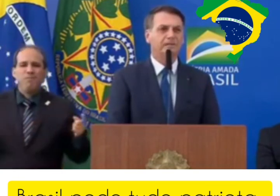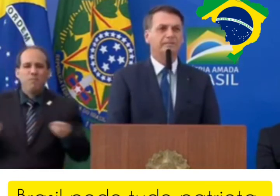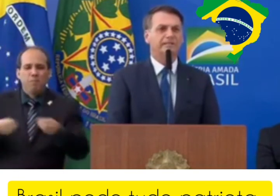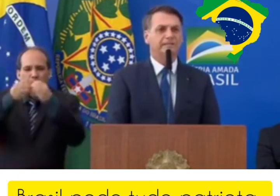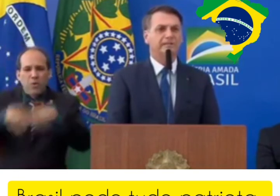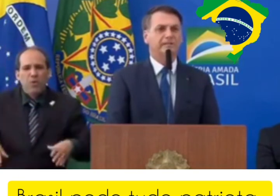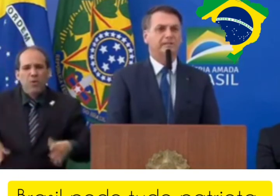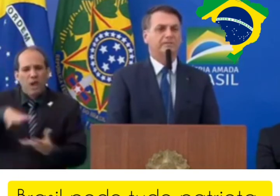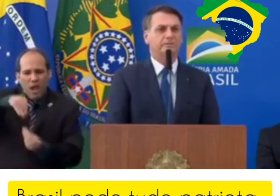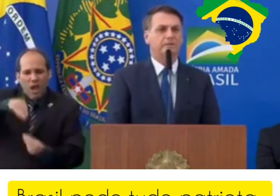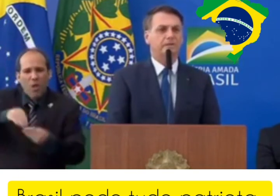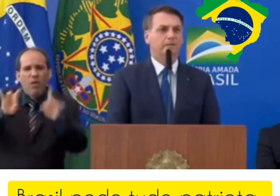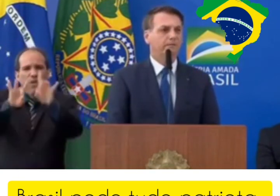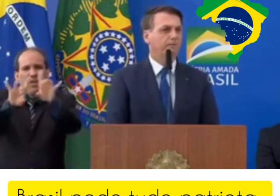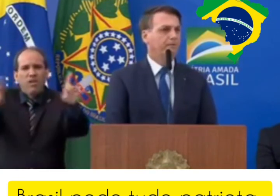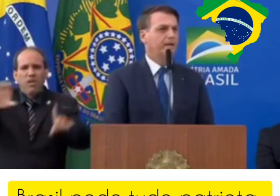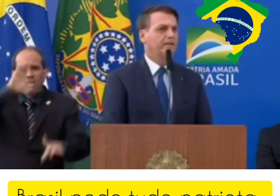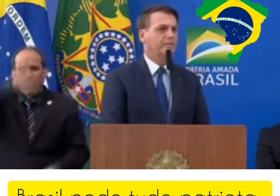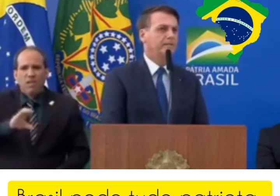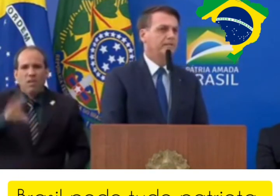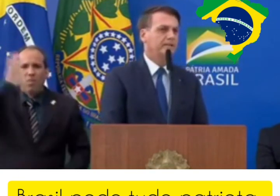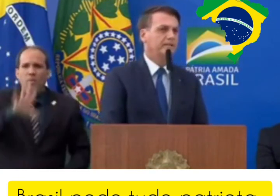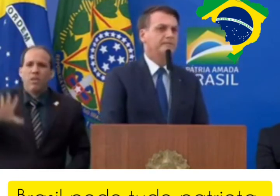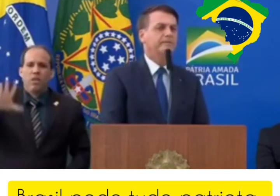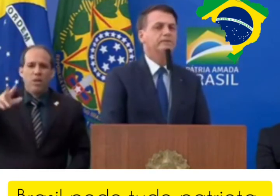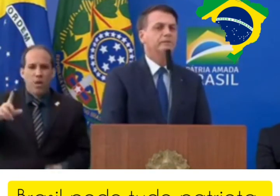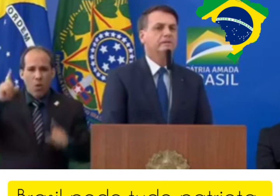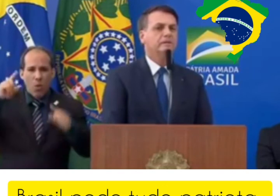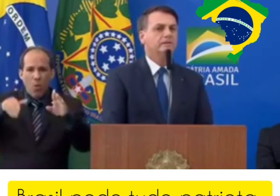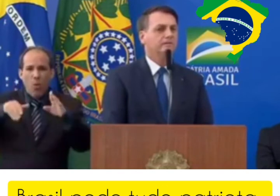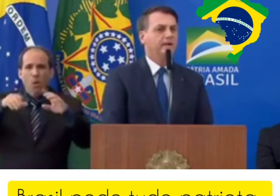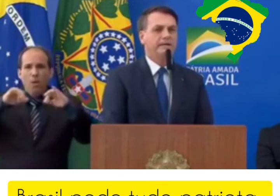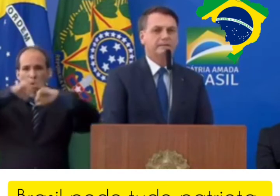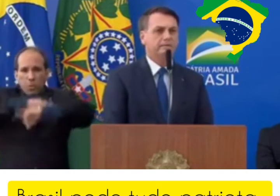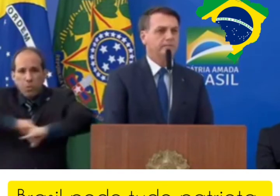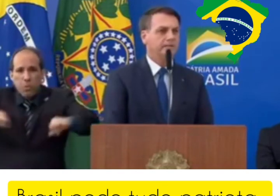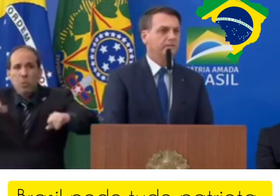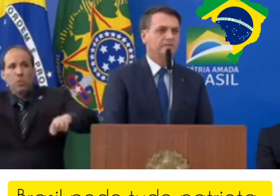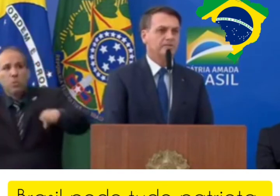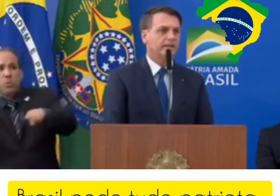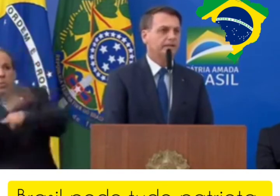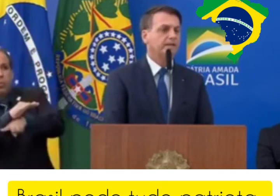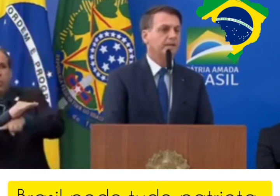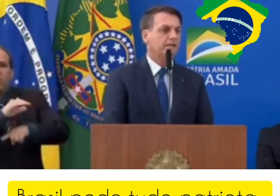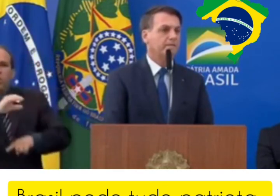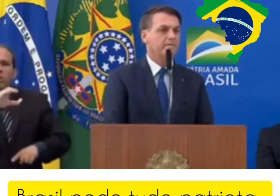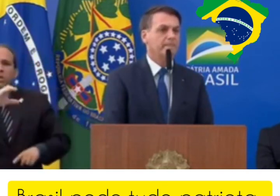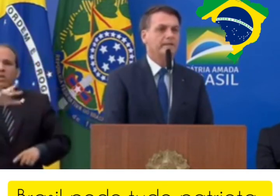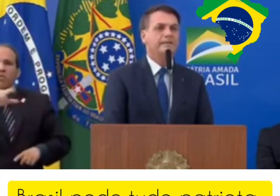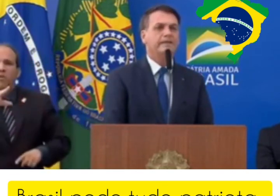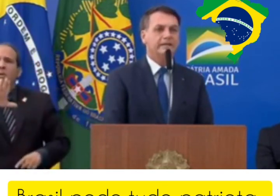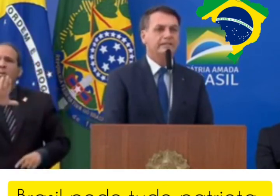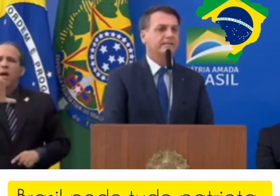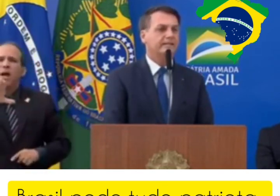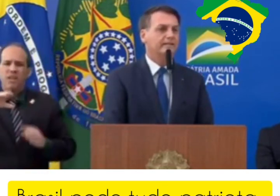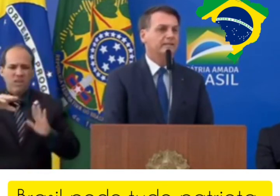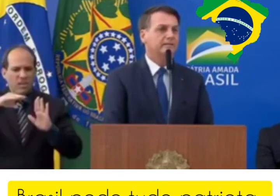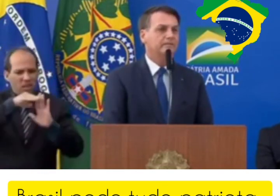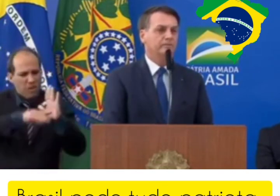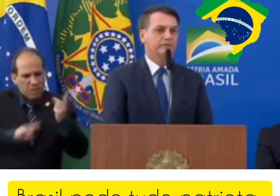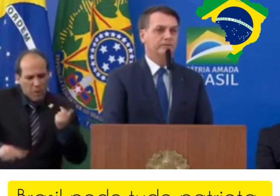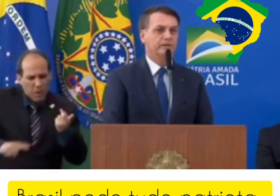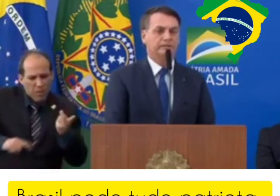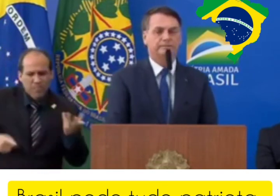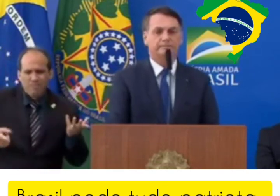Não podemos admitir isso. Não vou pregar desobediência civil, mas medidas como essa têm que ser